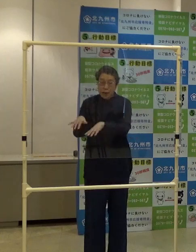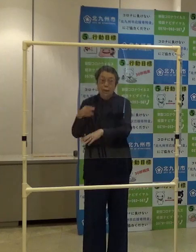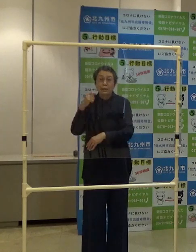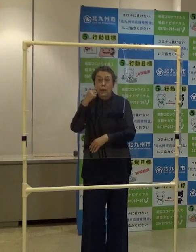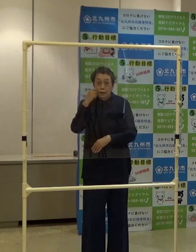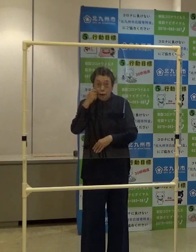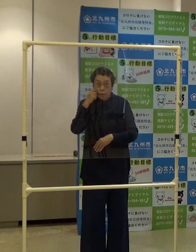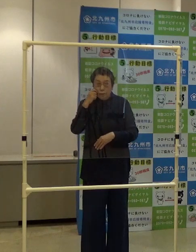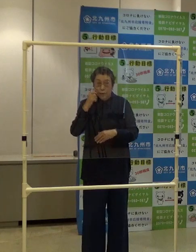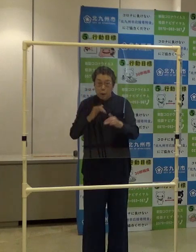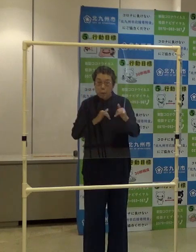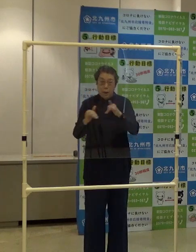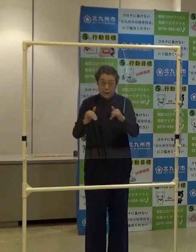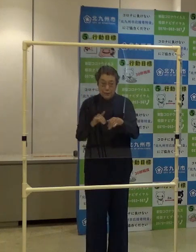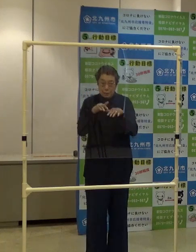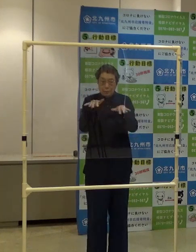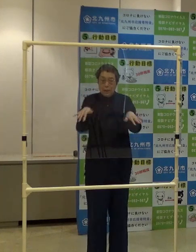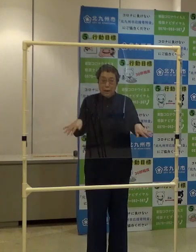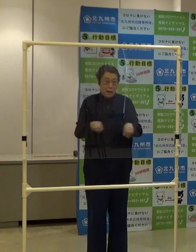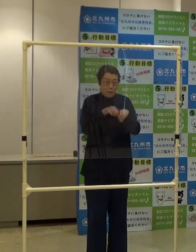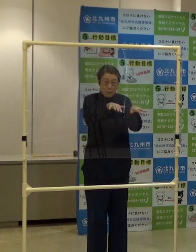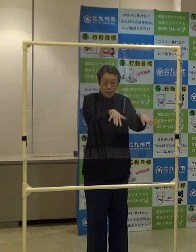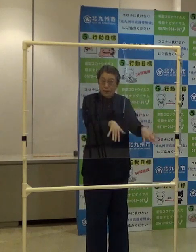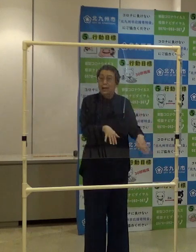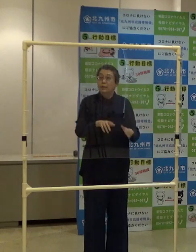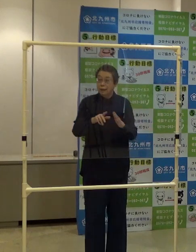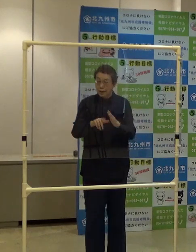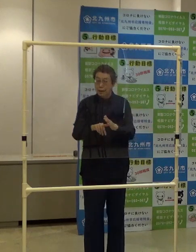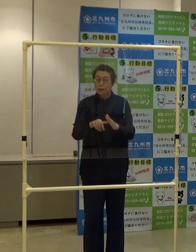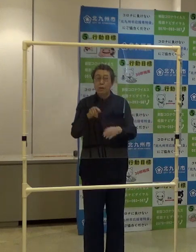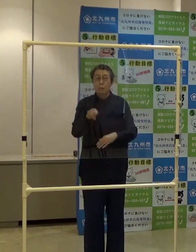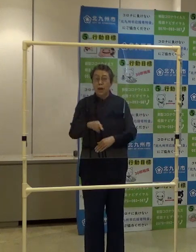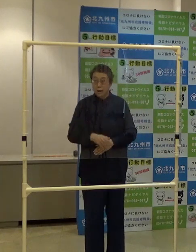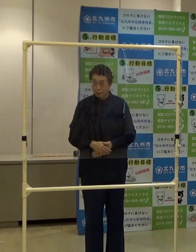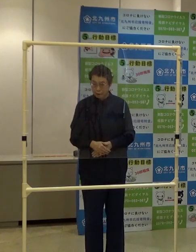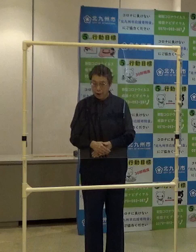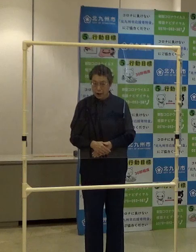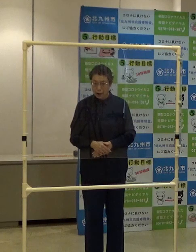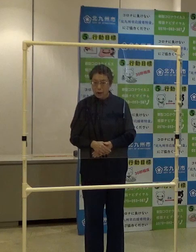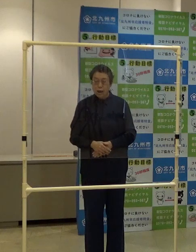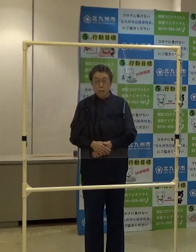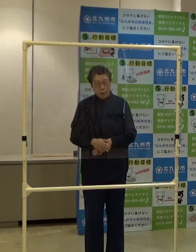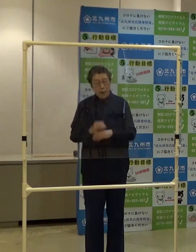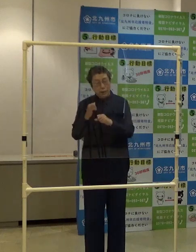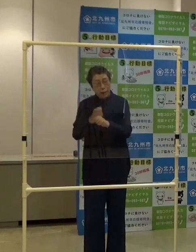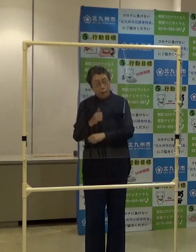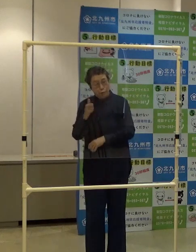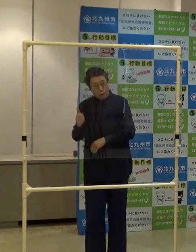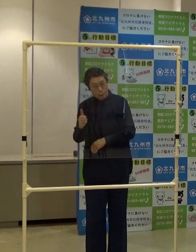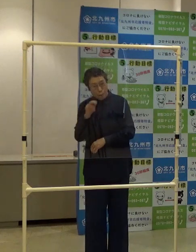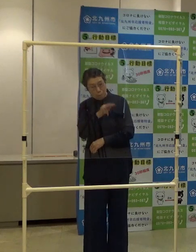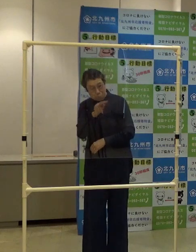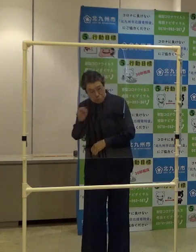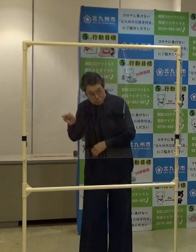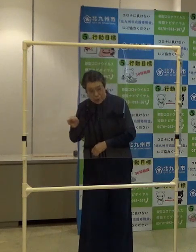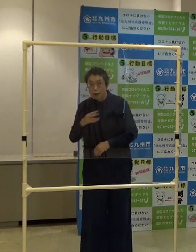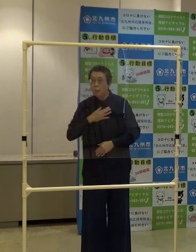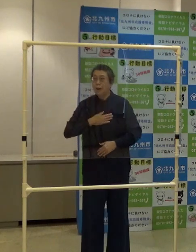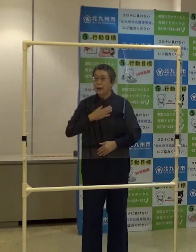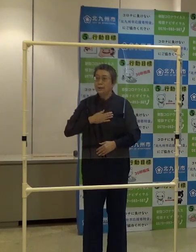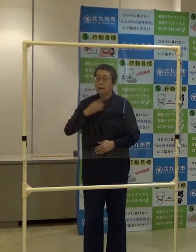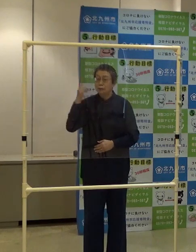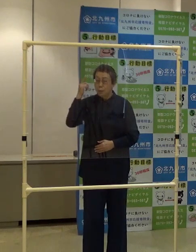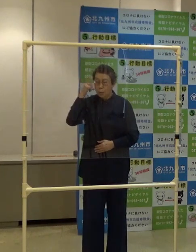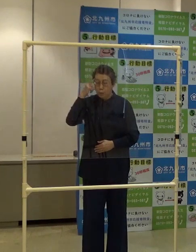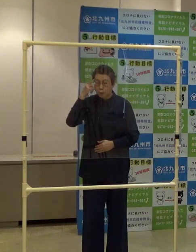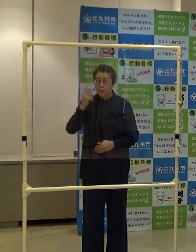も宿舎によって認識されていると思いますし、その面では